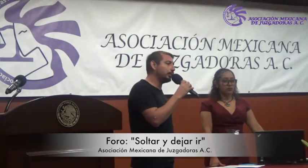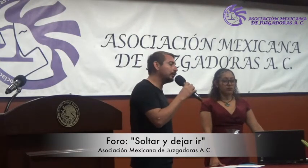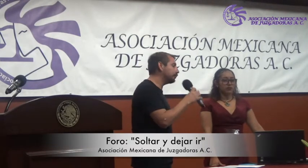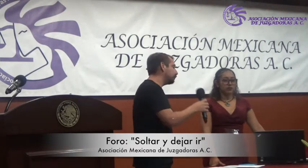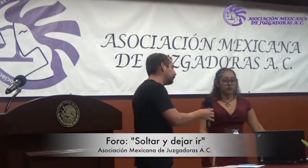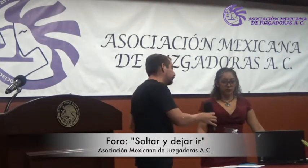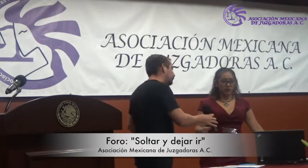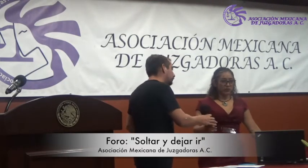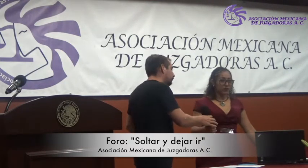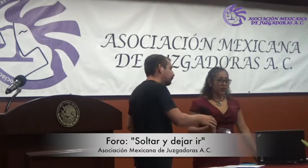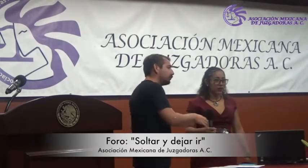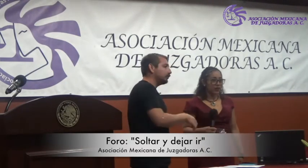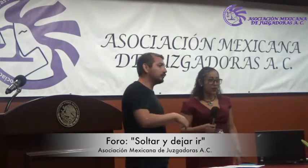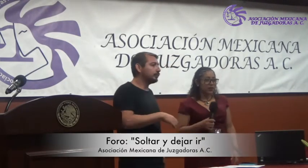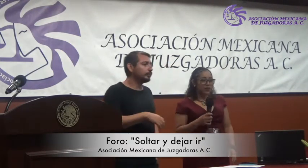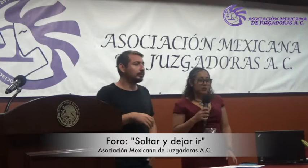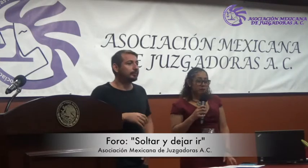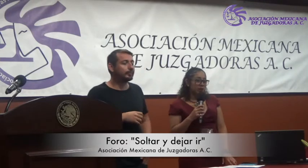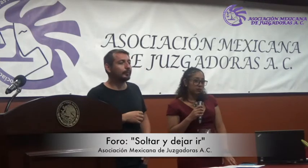en paz también.